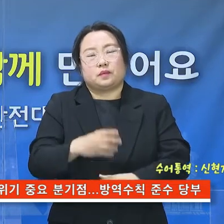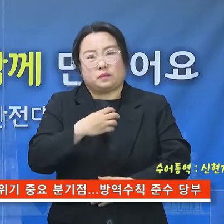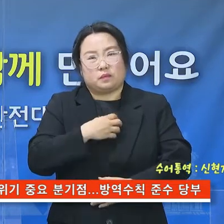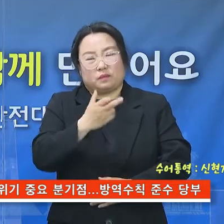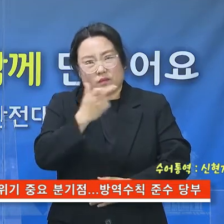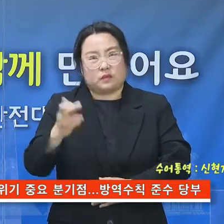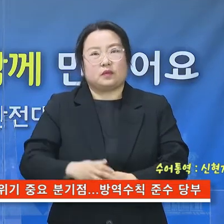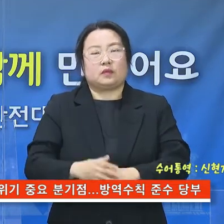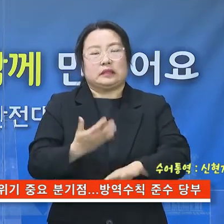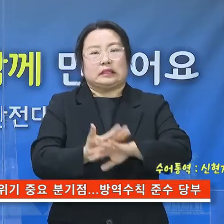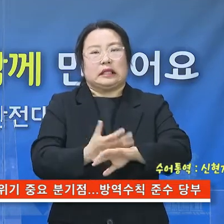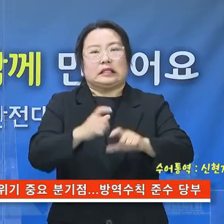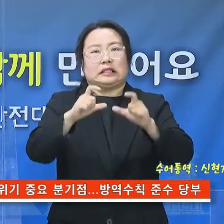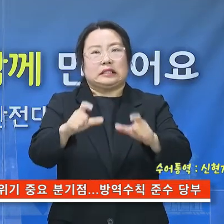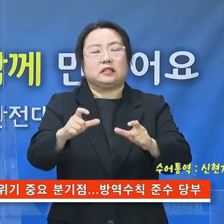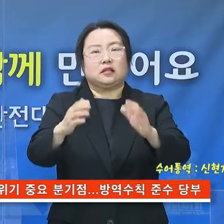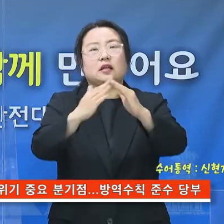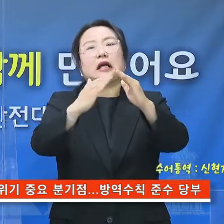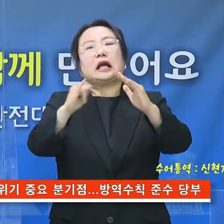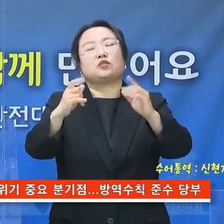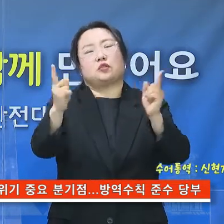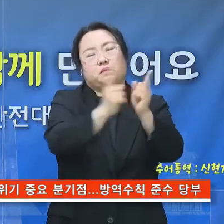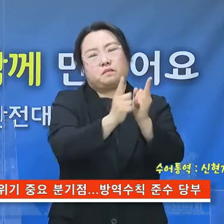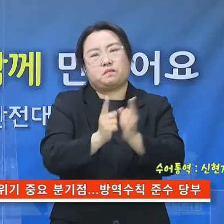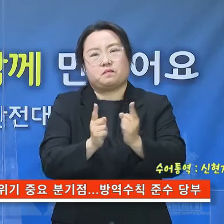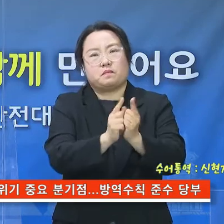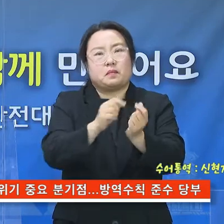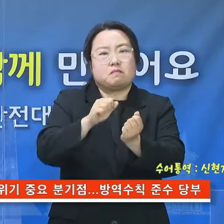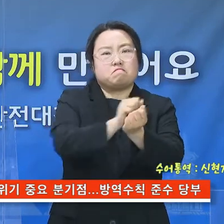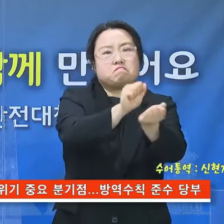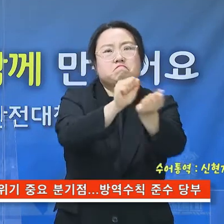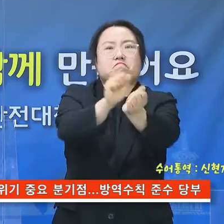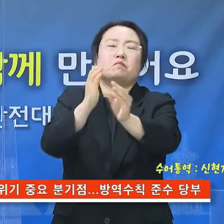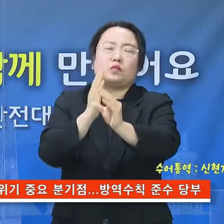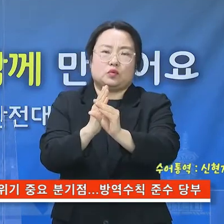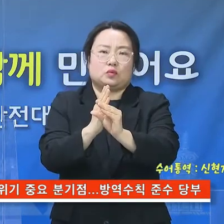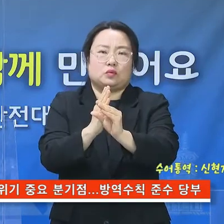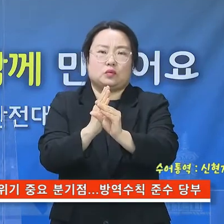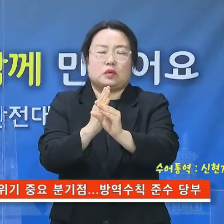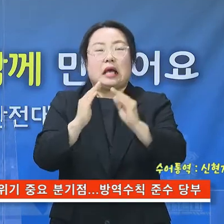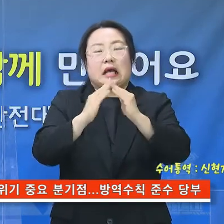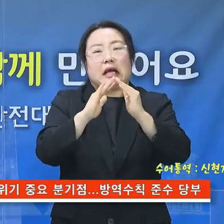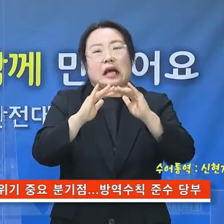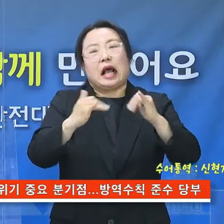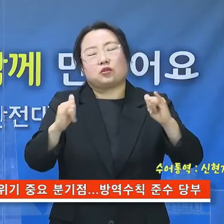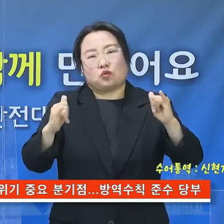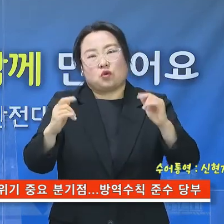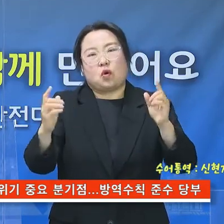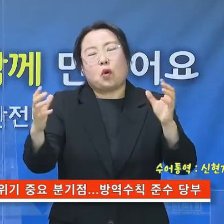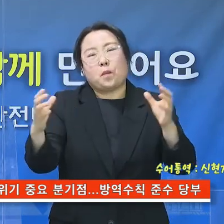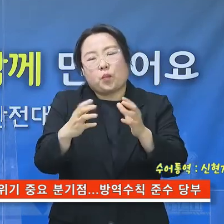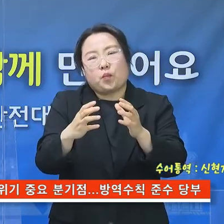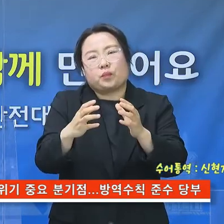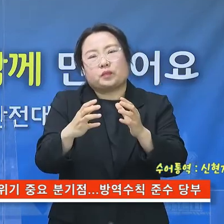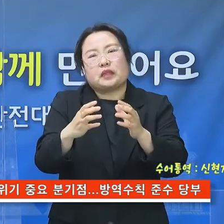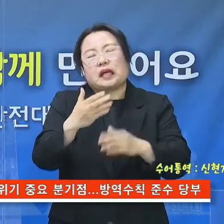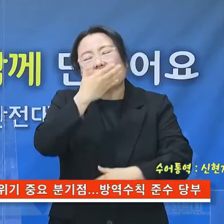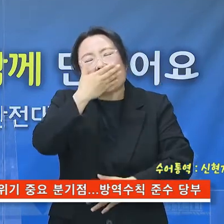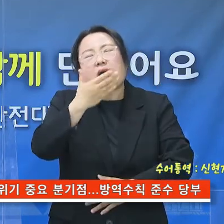타지역에서 온 가족 간의 접촉으로 감염이 확산되고 있으므로 직계 가족 간의 모임도 가급적